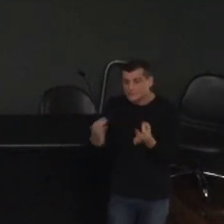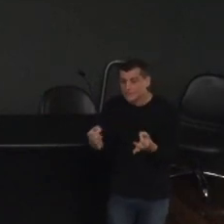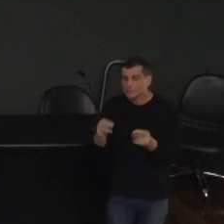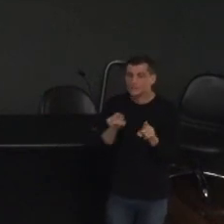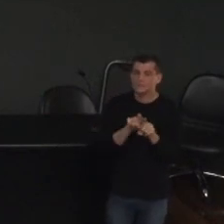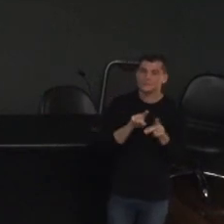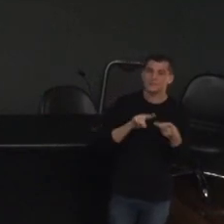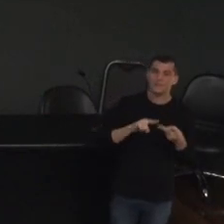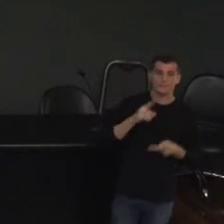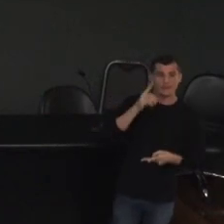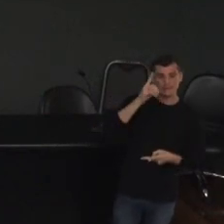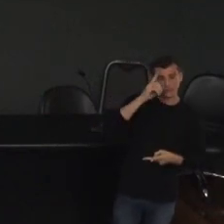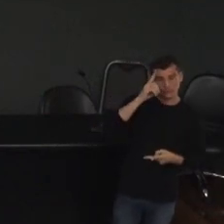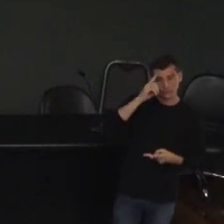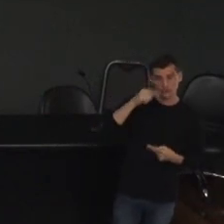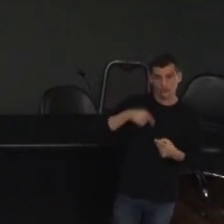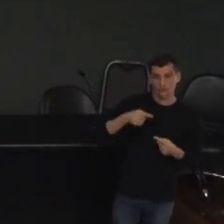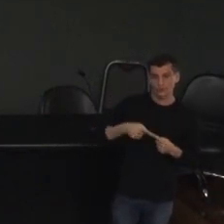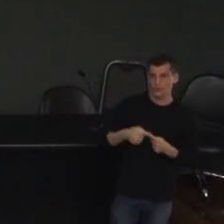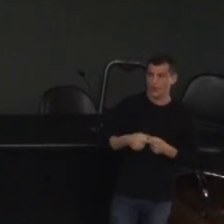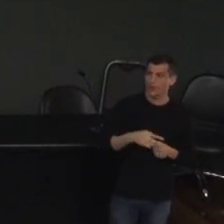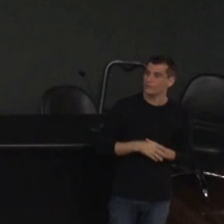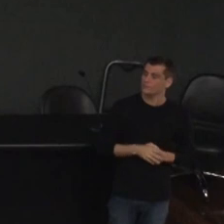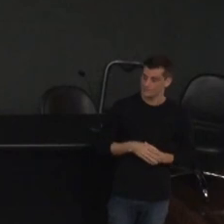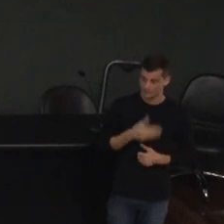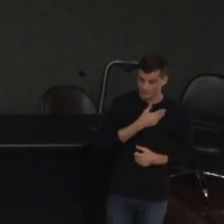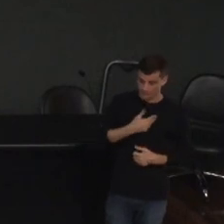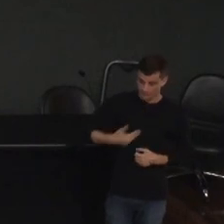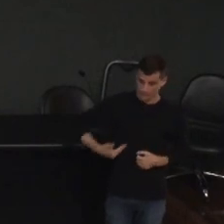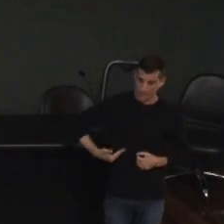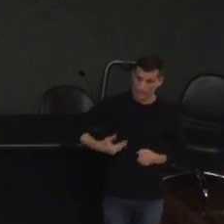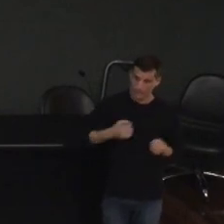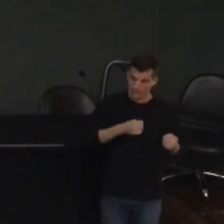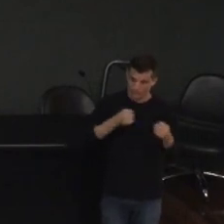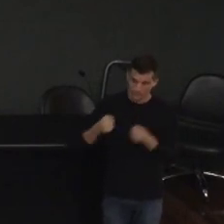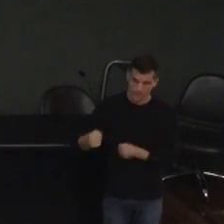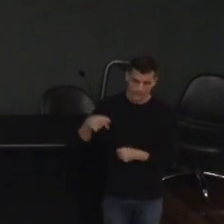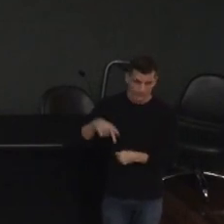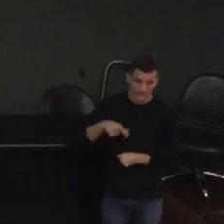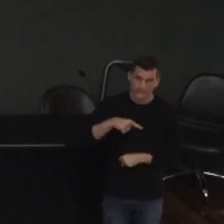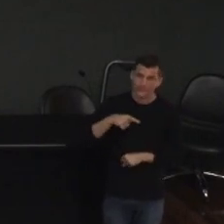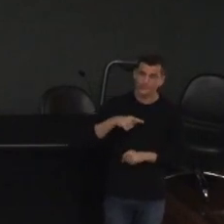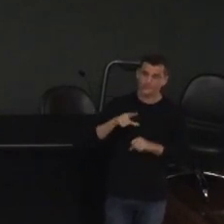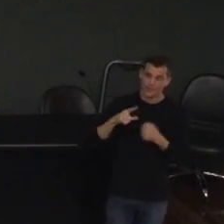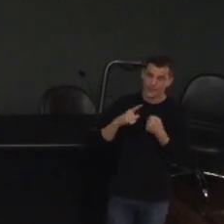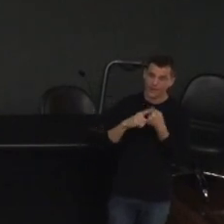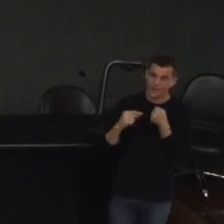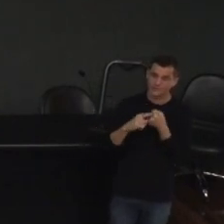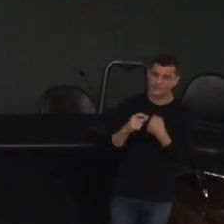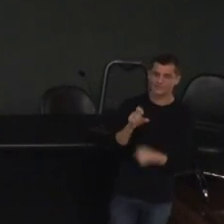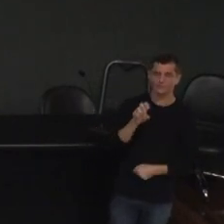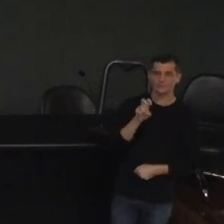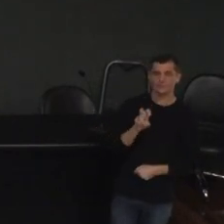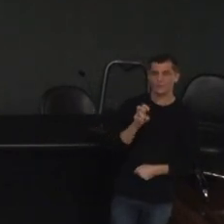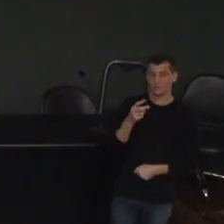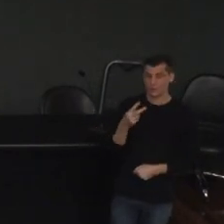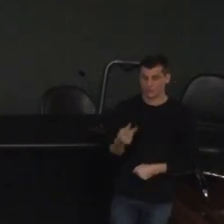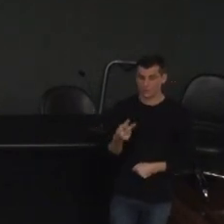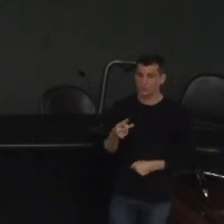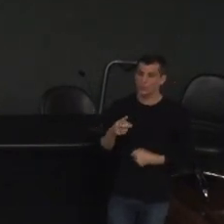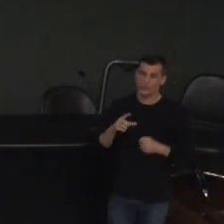né o poder público quando a gente vai analisar lá o artigo 52 parágrafo terceiro né